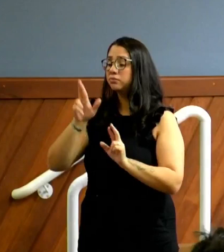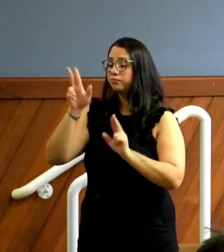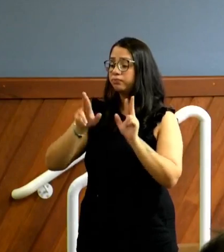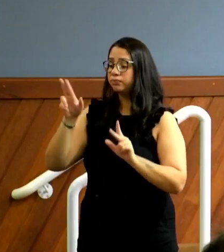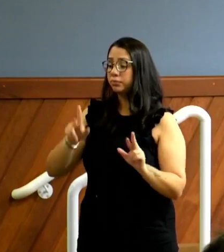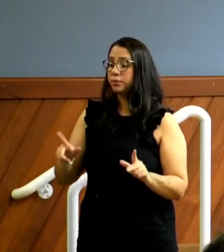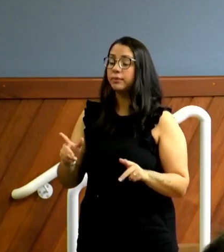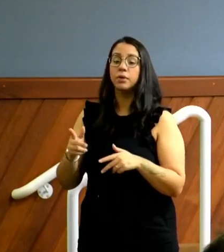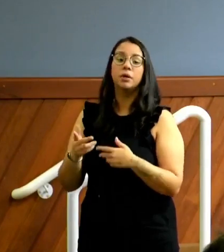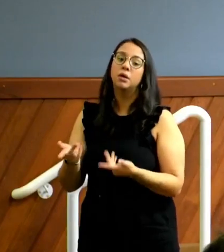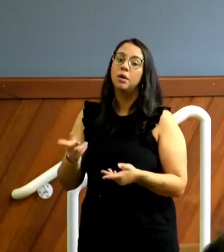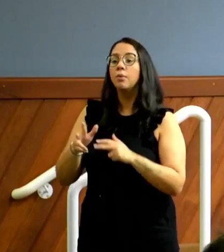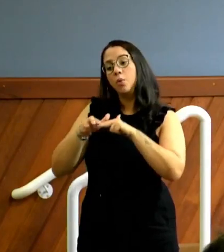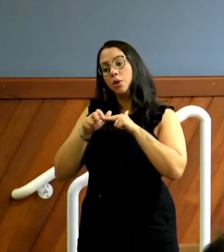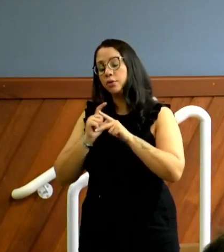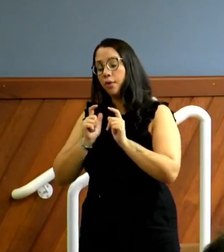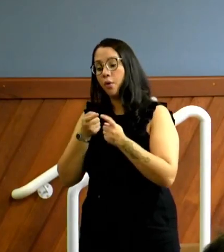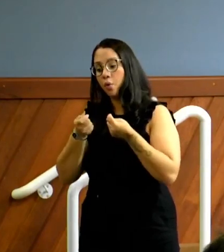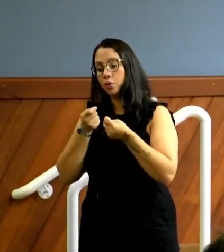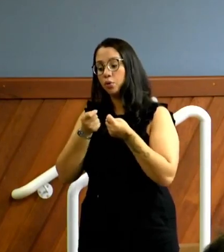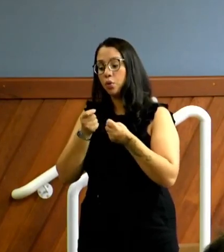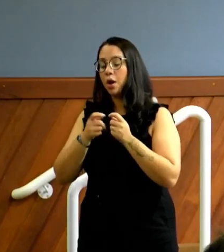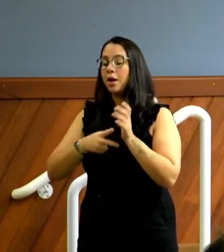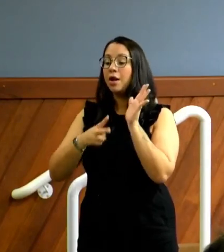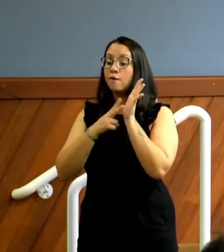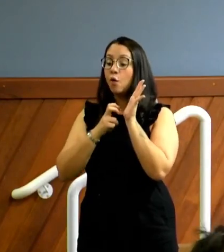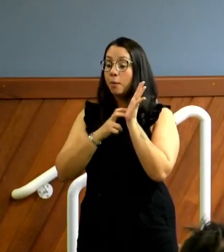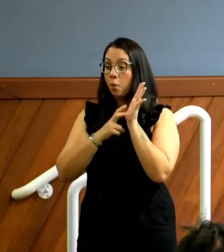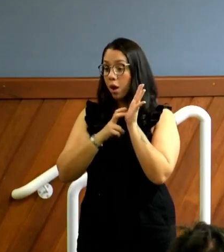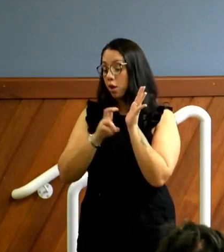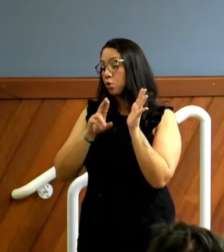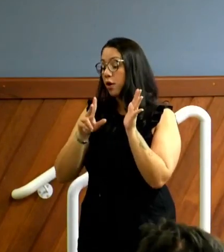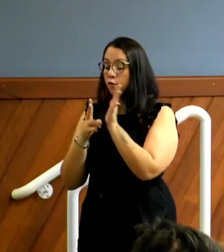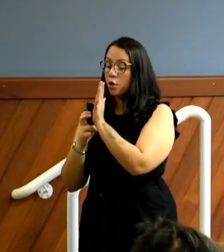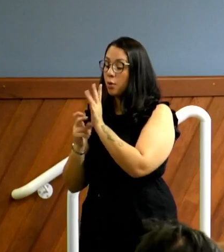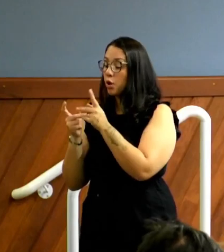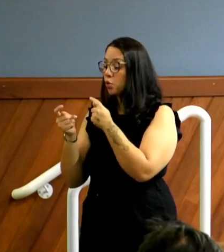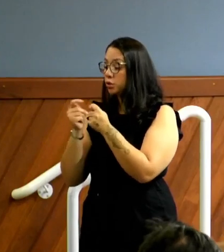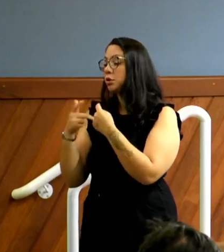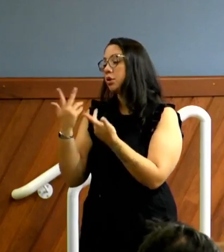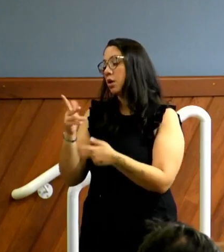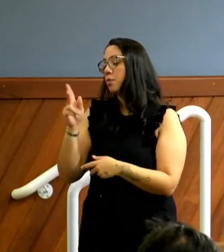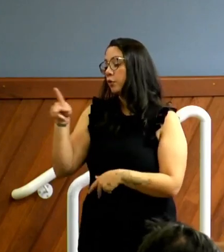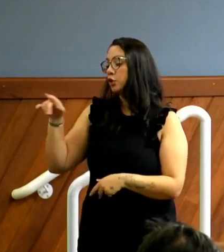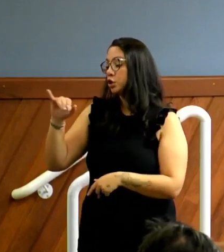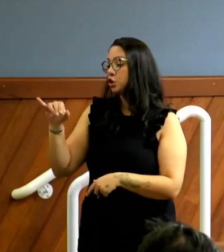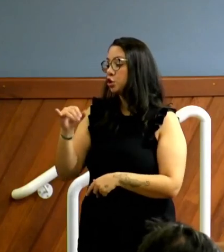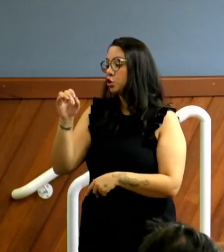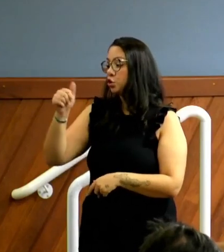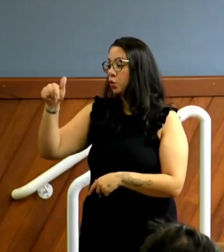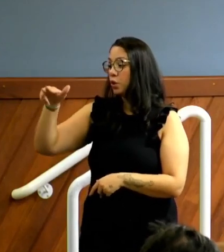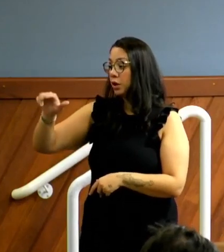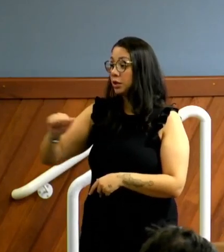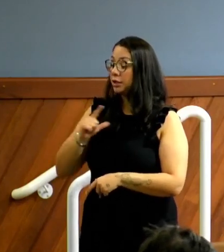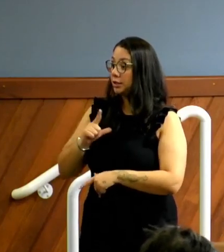que é justamente o nosso controle de vocabulário, né? E não mais vocabulário controlado, né? Que é inclusive o que a professora Joana Smith tem defendido muito,